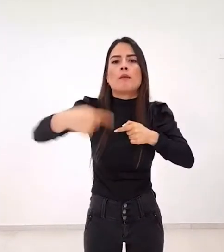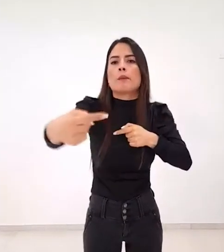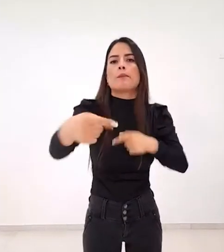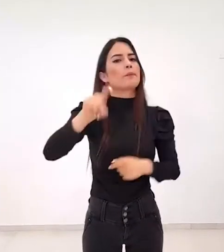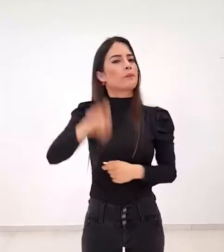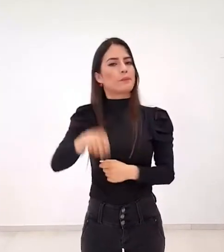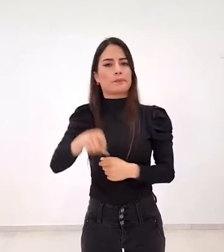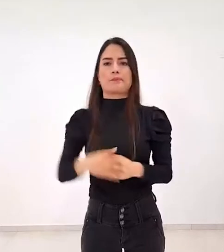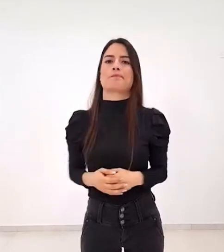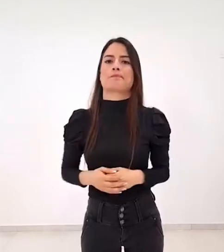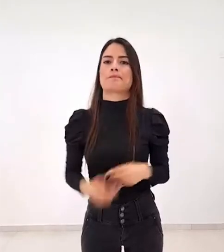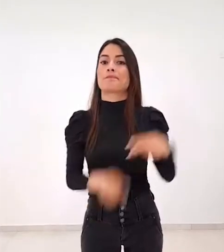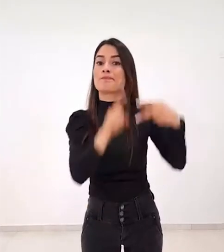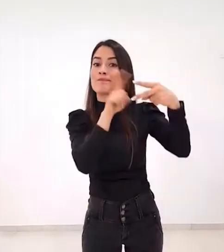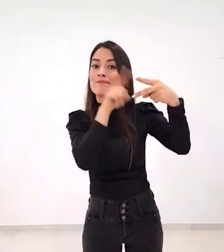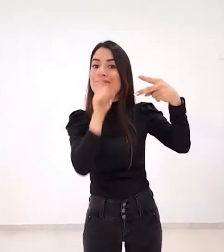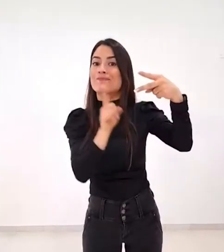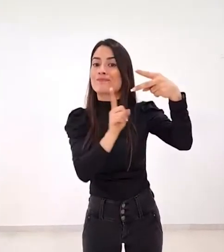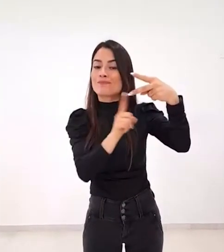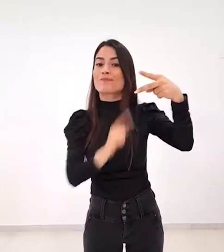12 derechos